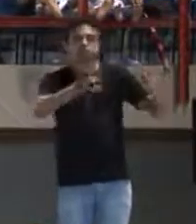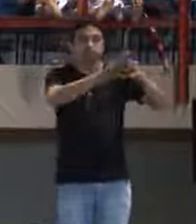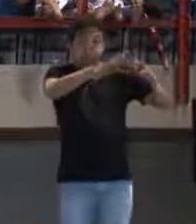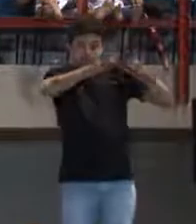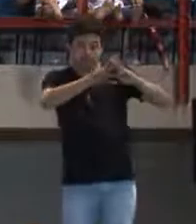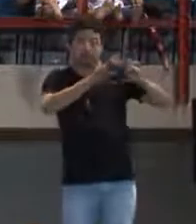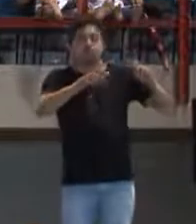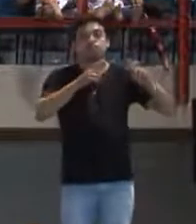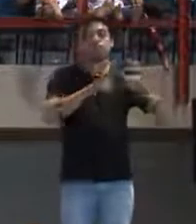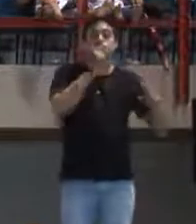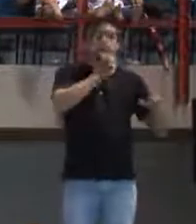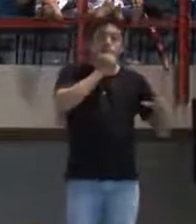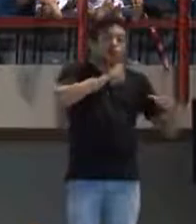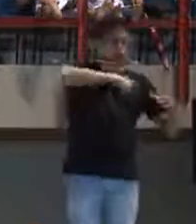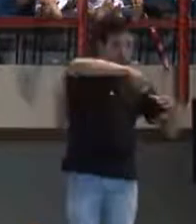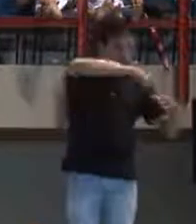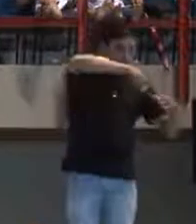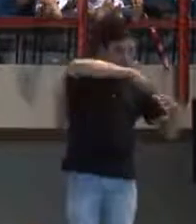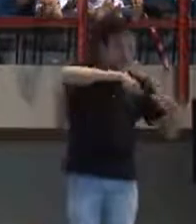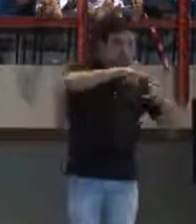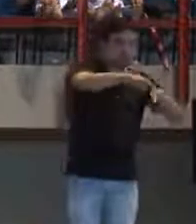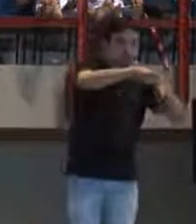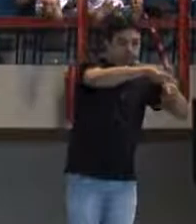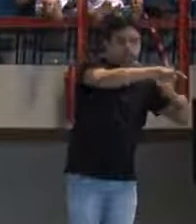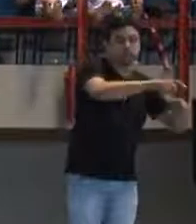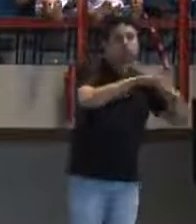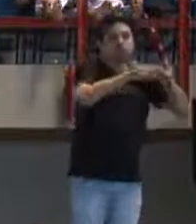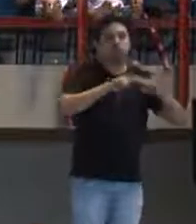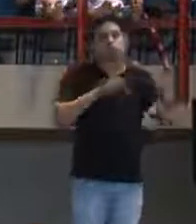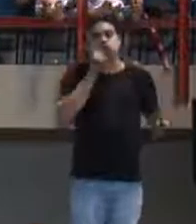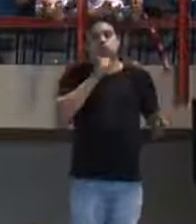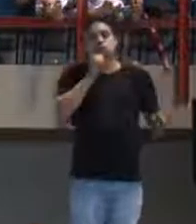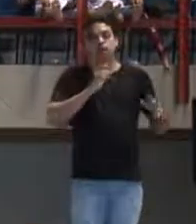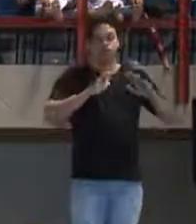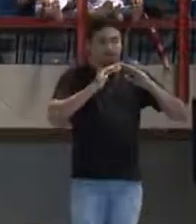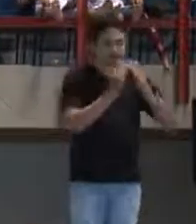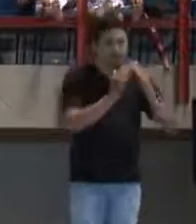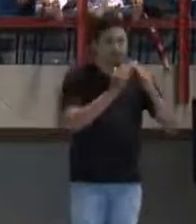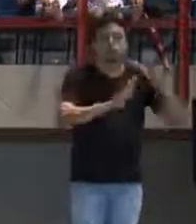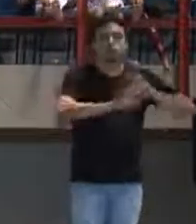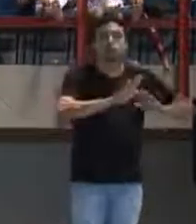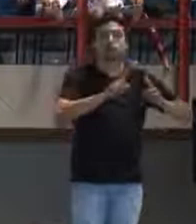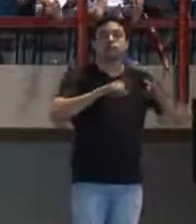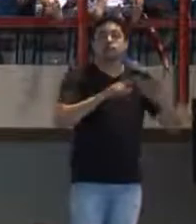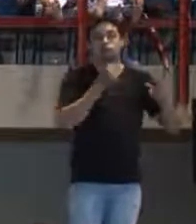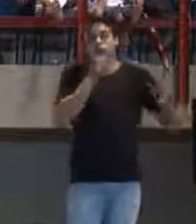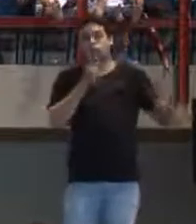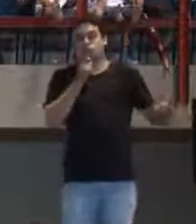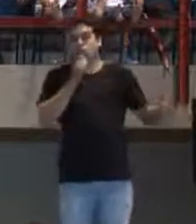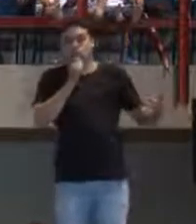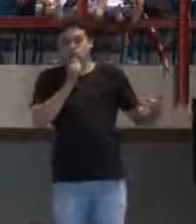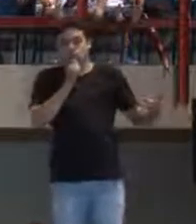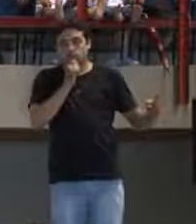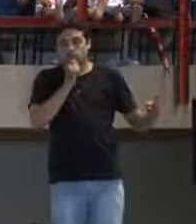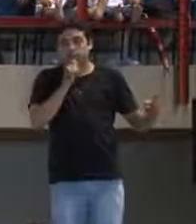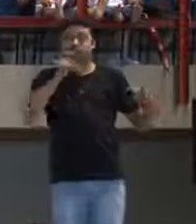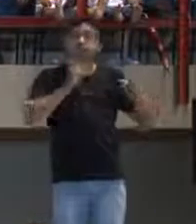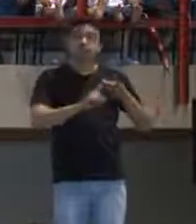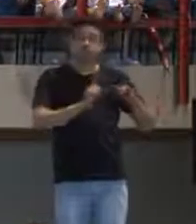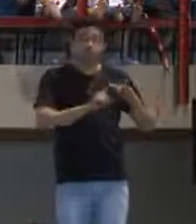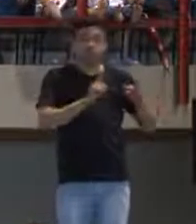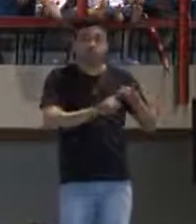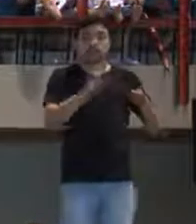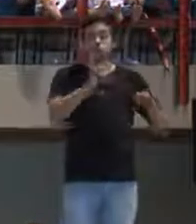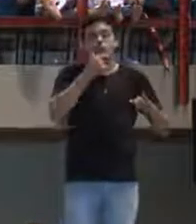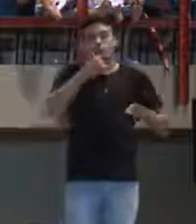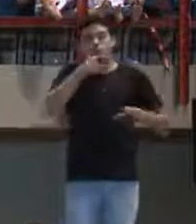mulheres cozinham. Né? Por isso que vem toda a tradição da brincadeira da mulher ser a dona da casa e o homem não. Tá, agora vai para o outro lado. O homem é